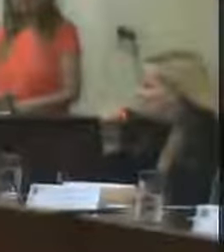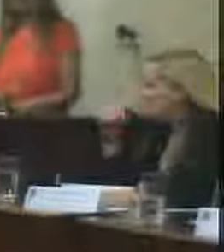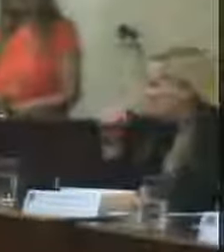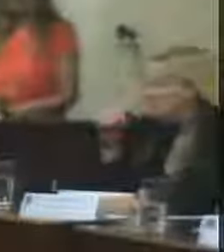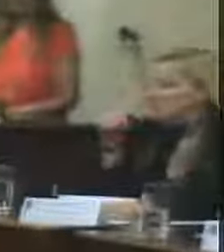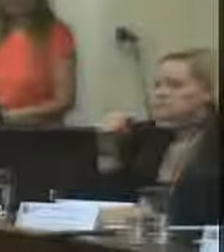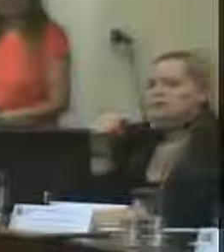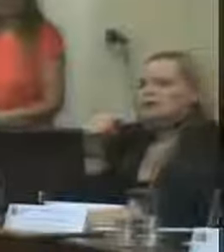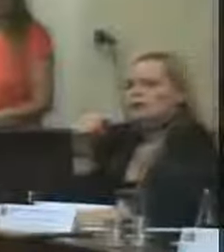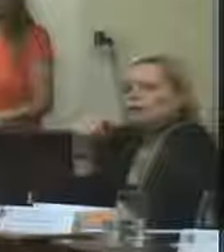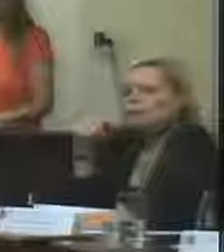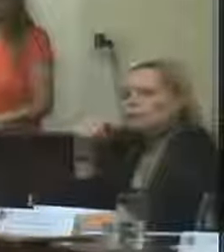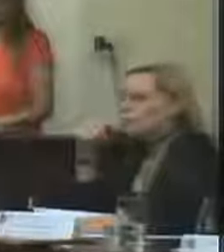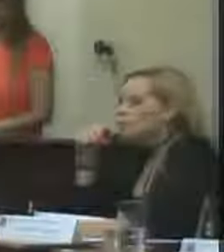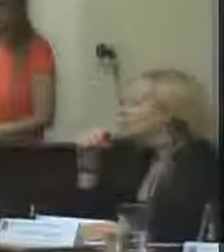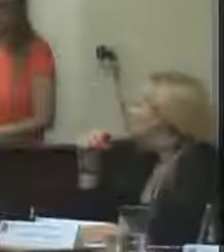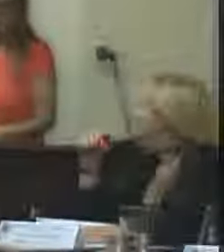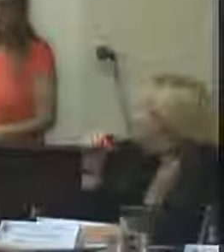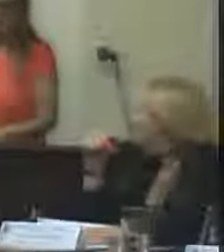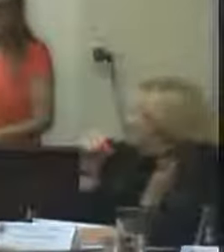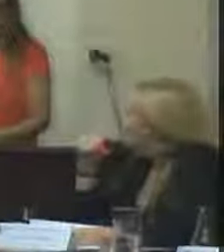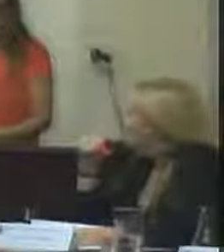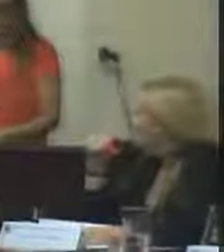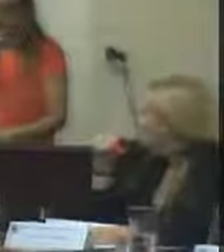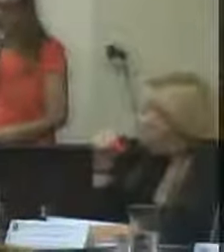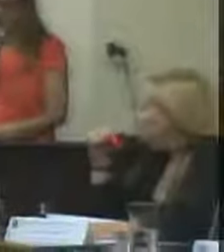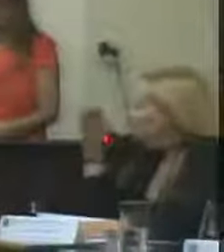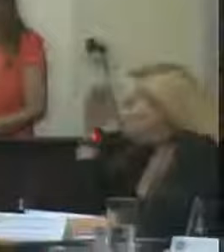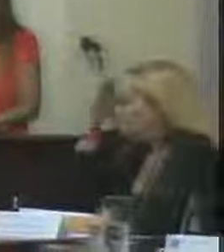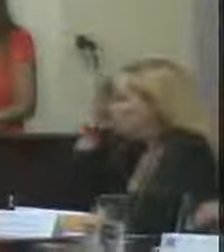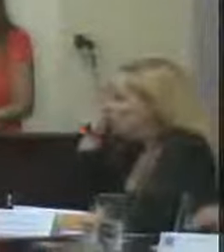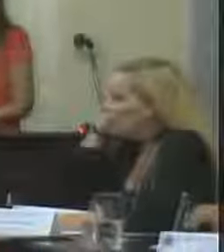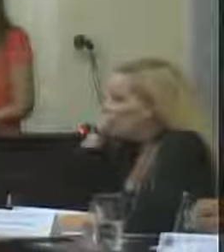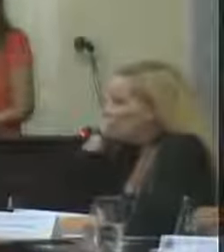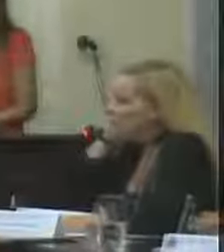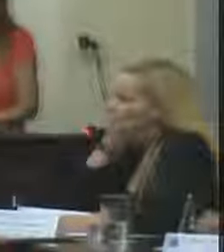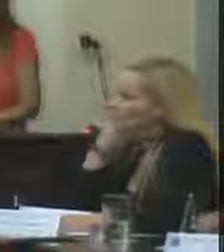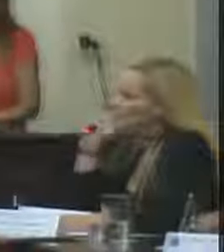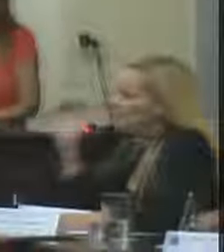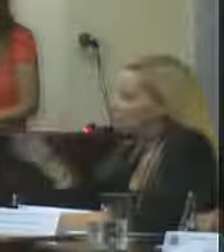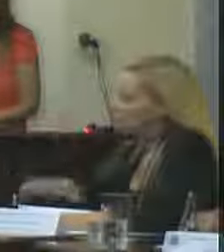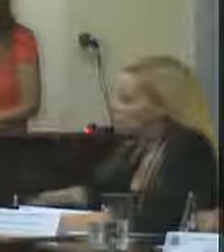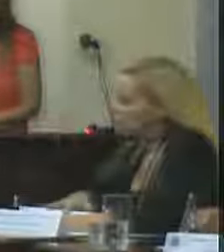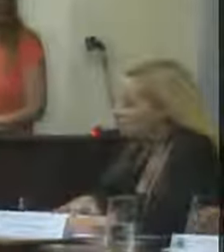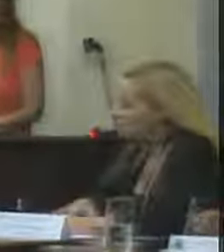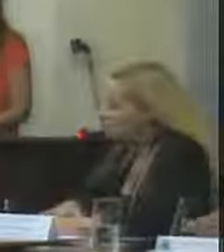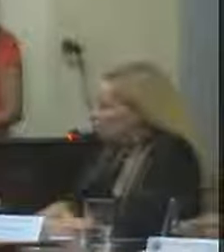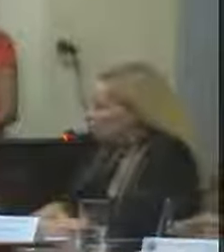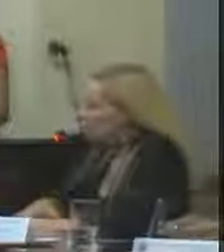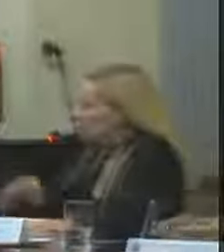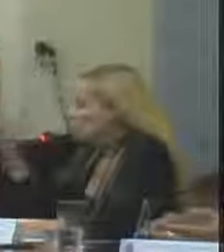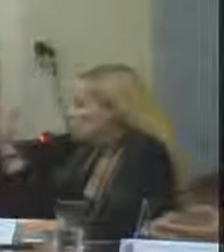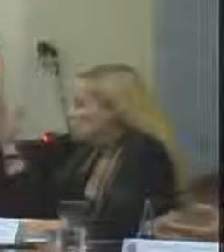Obrigada, presidente. Boa noite, secretária. Boa noite. Na verdade,